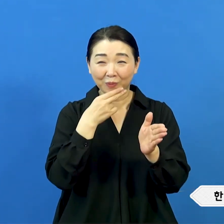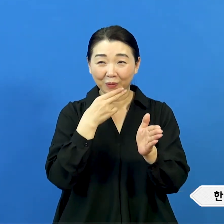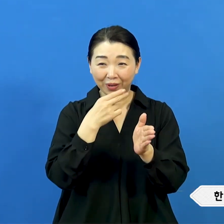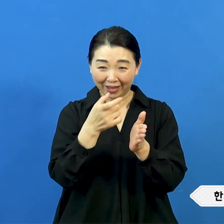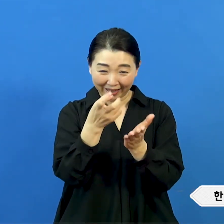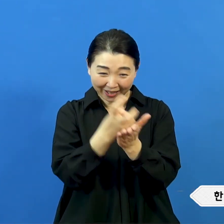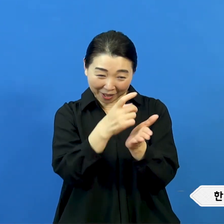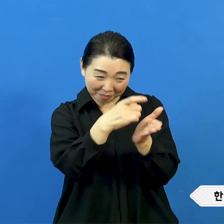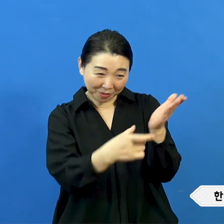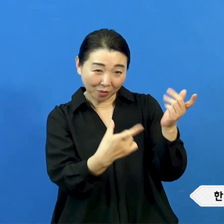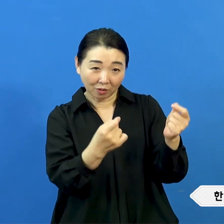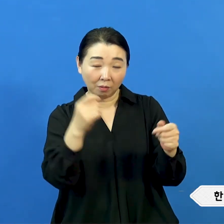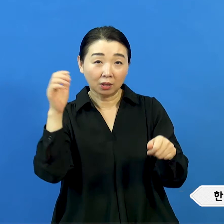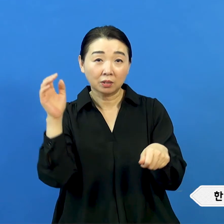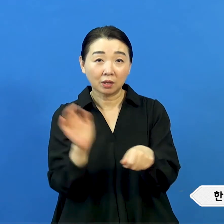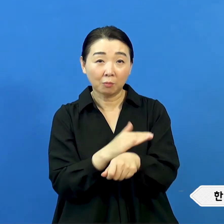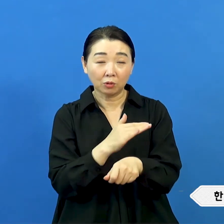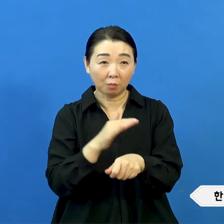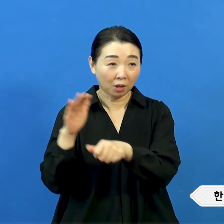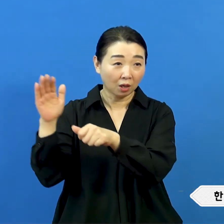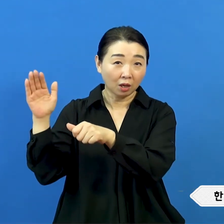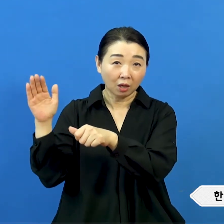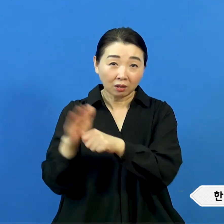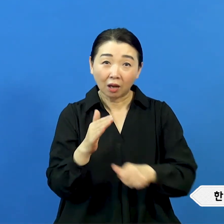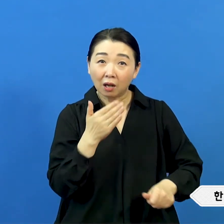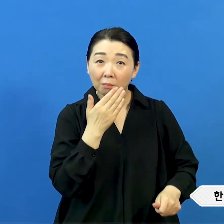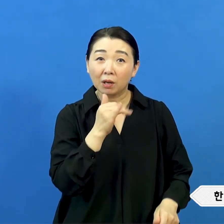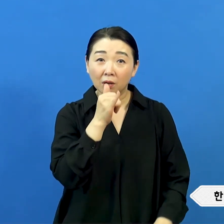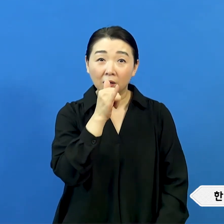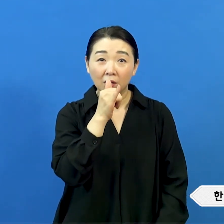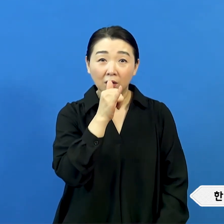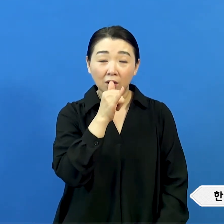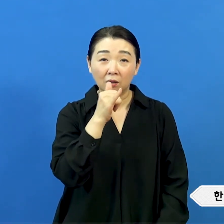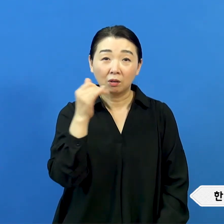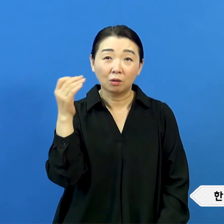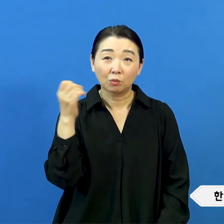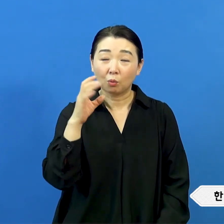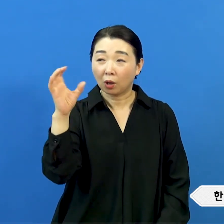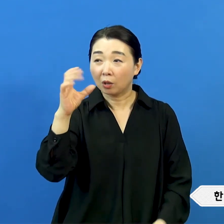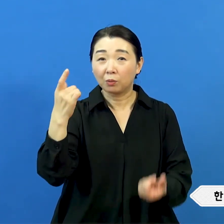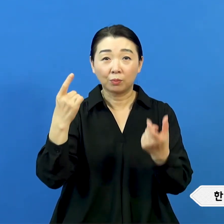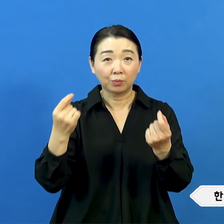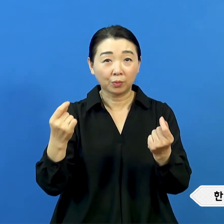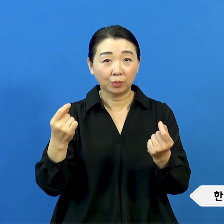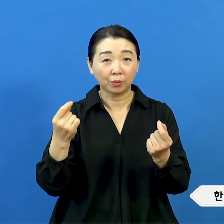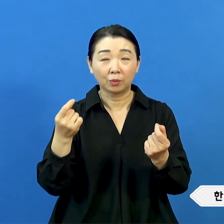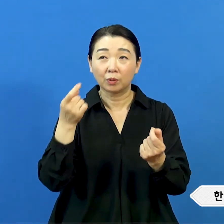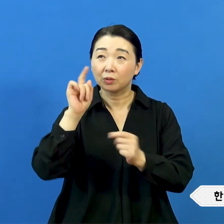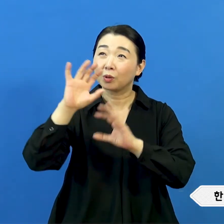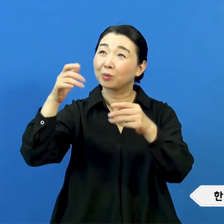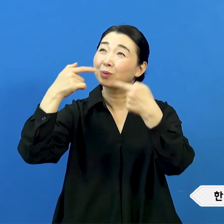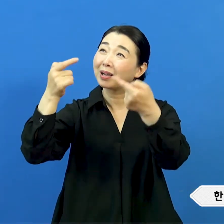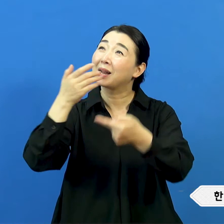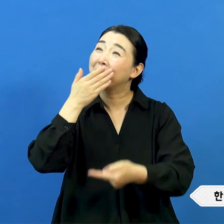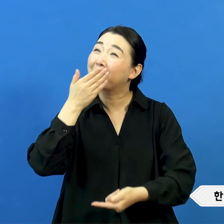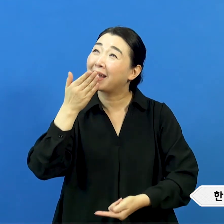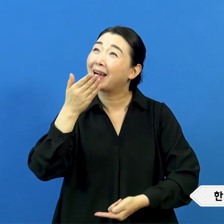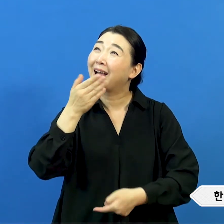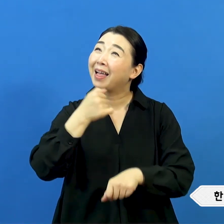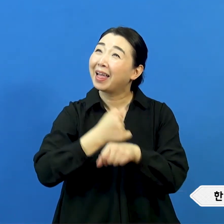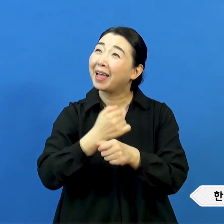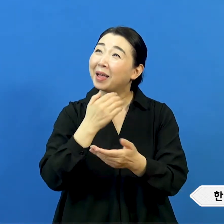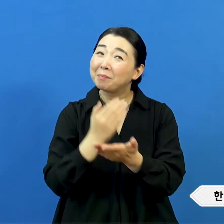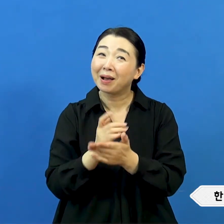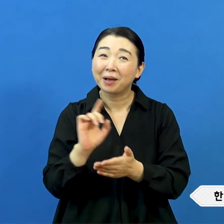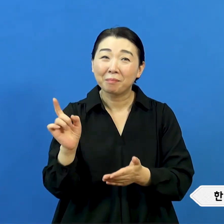감리교처럼 잘못하면 탈락할 수도 있다고 한다든지, 아니면 가톨릭처럼 천국 갈 수 있을지 말지는